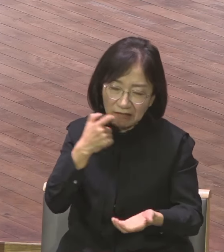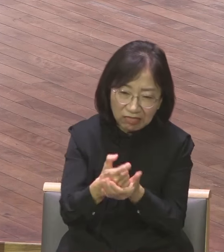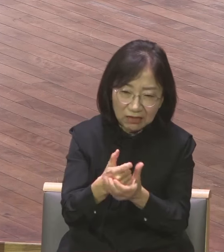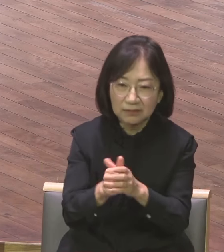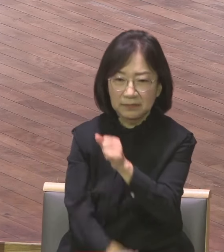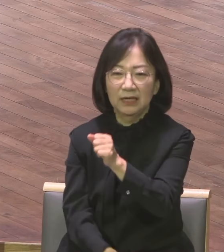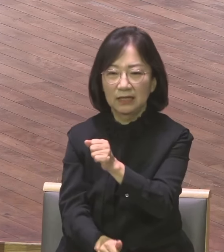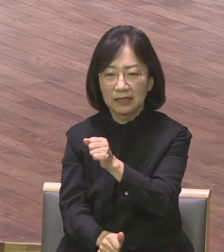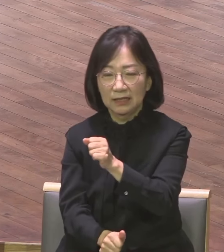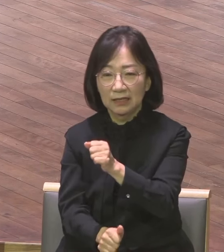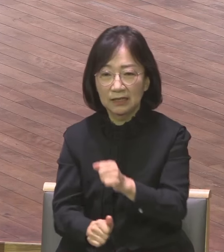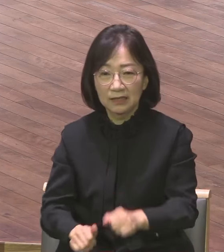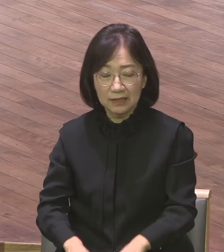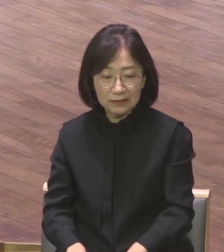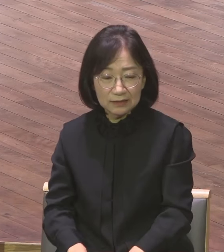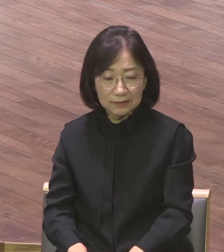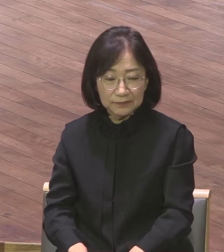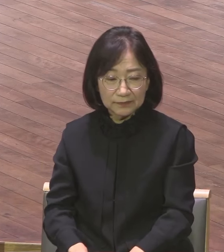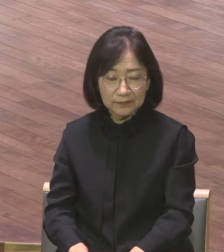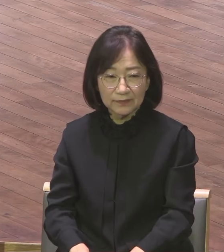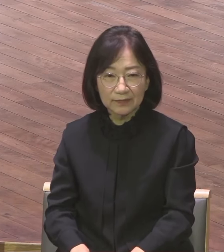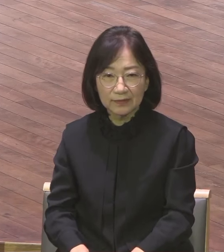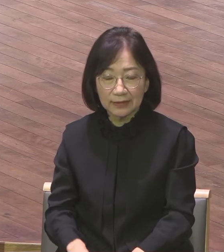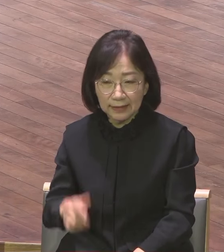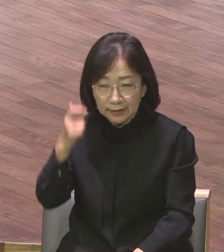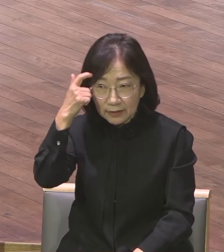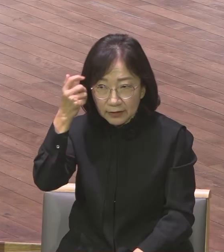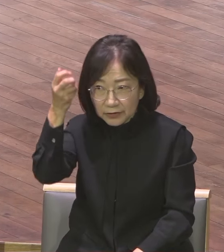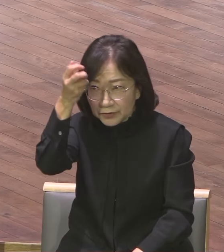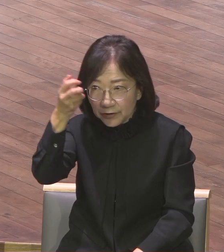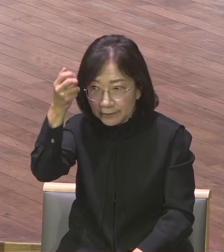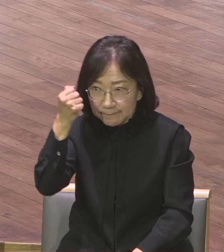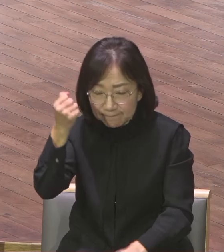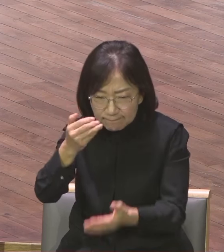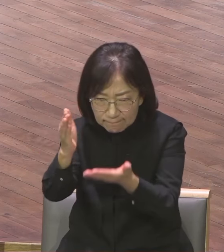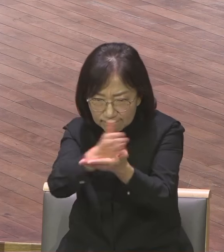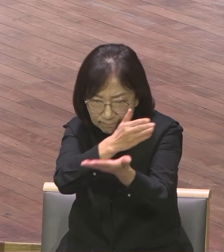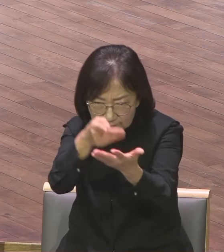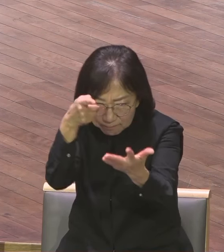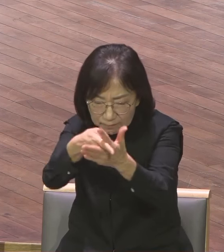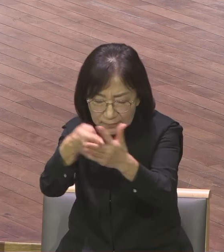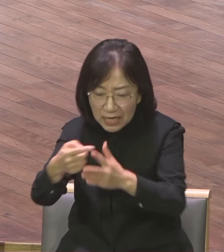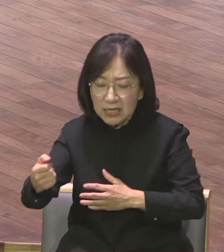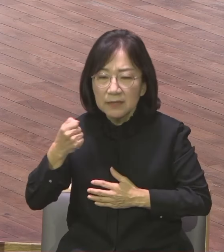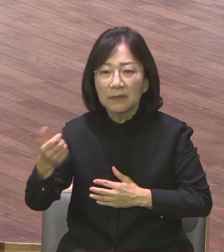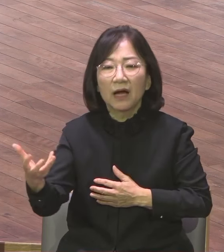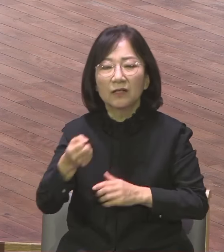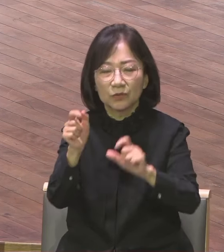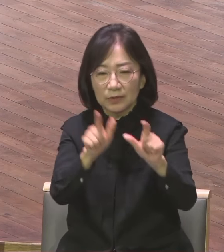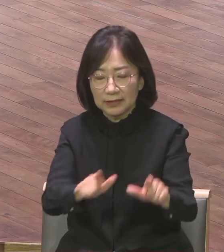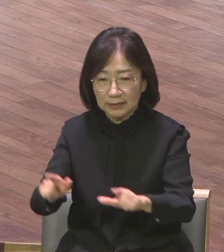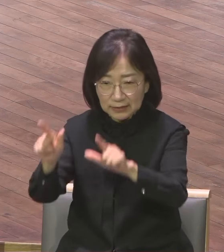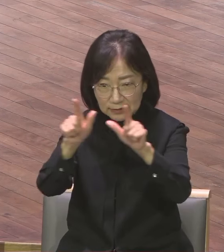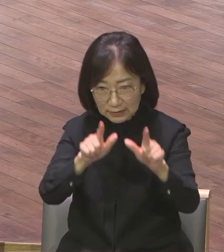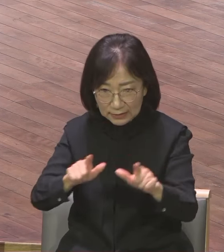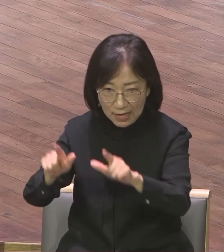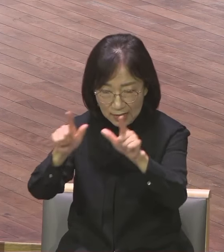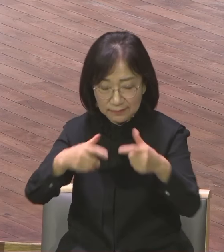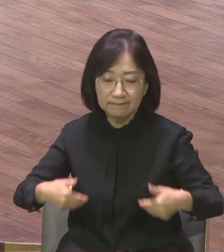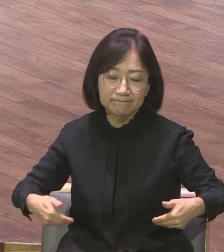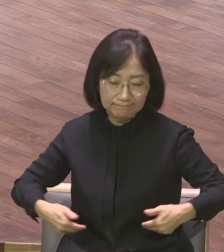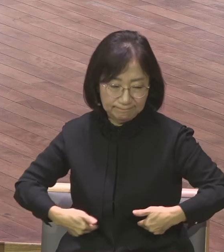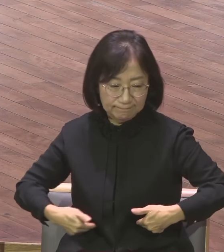속아요. 어떻게 영적 분별력을 가지고 승리하는 삶을 살 수 있는지를